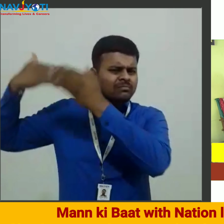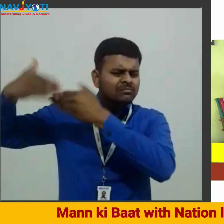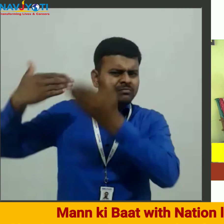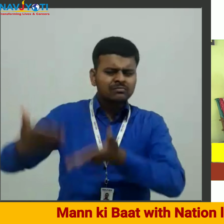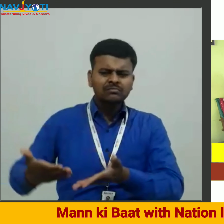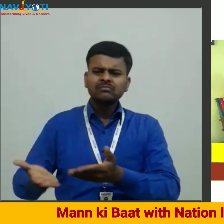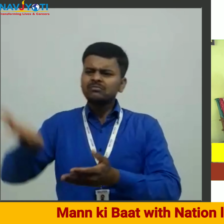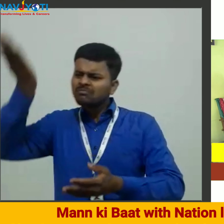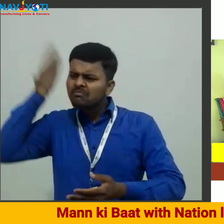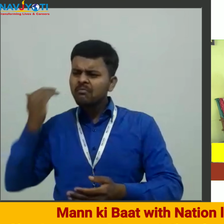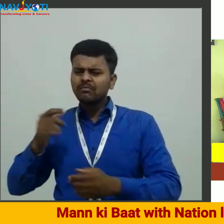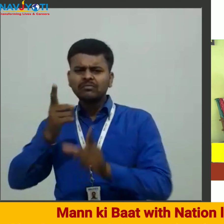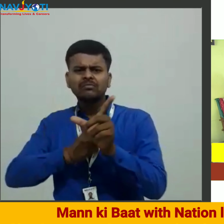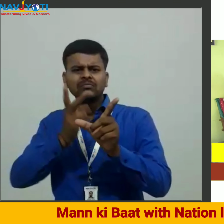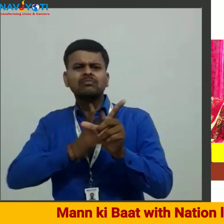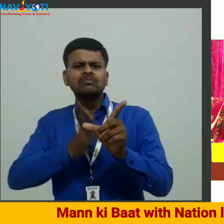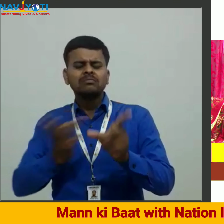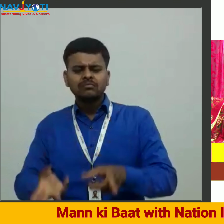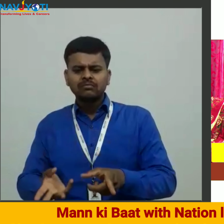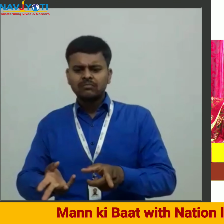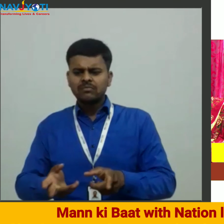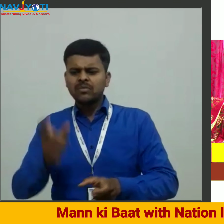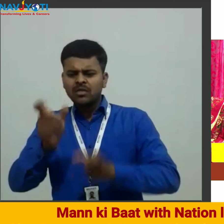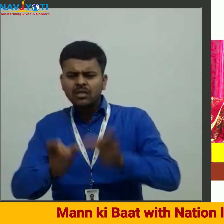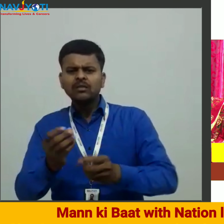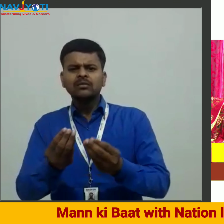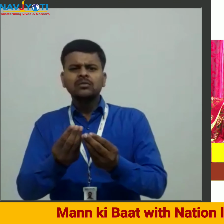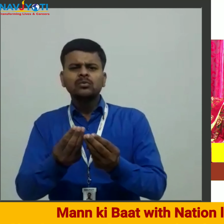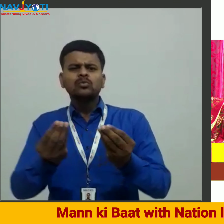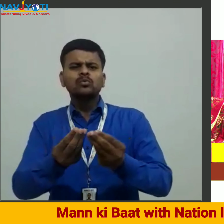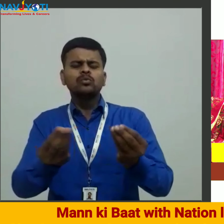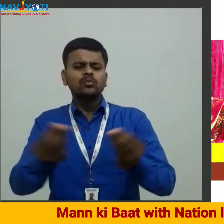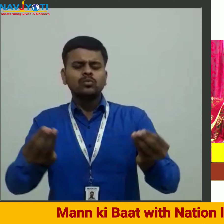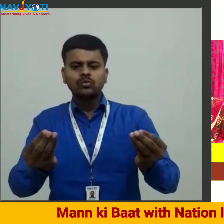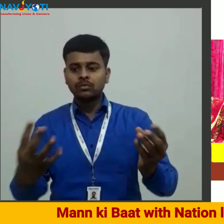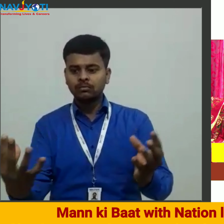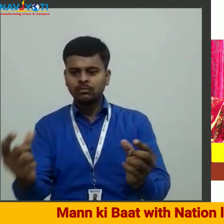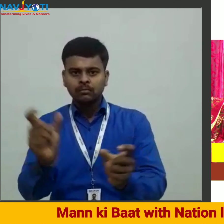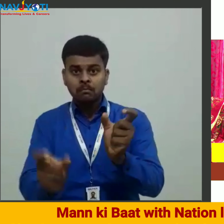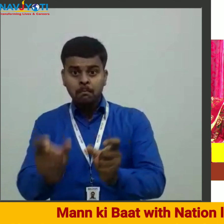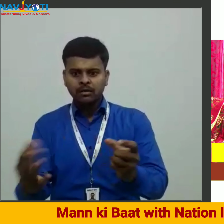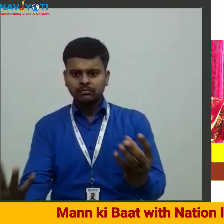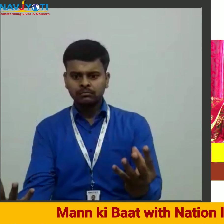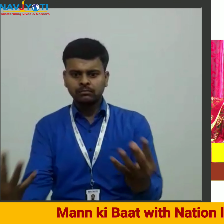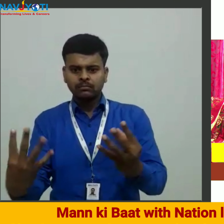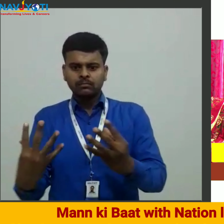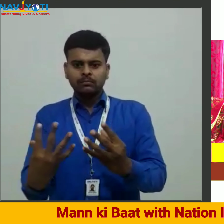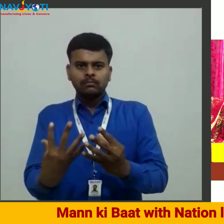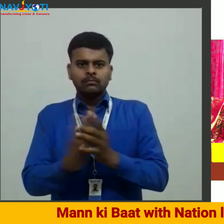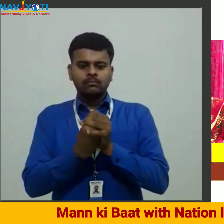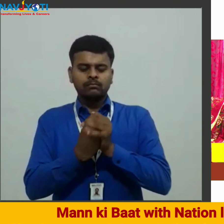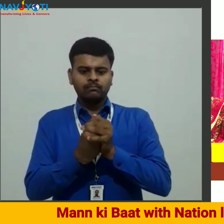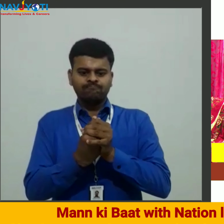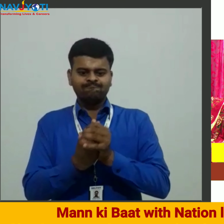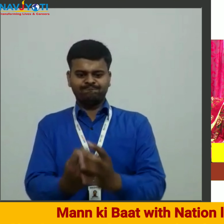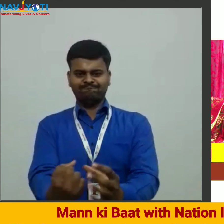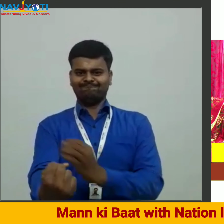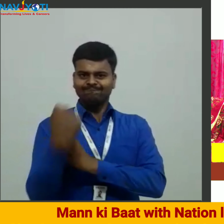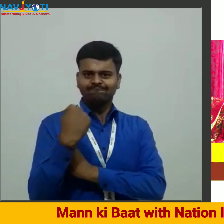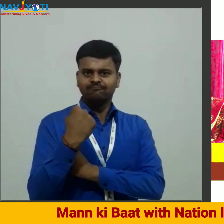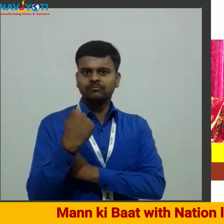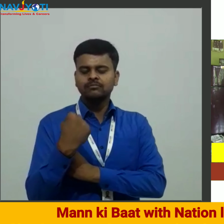पिछले कुछ साल में हमारे देश में यह मिजाज बना है, निरंतर मजबूत होता रहा है।